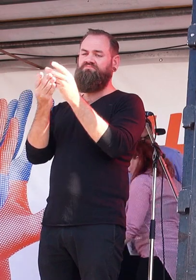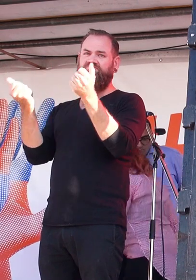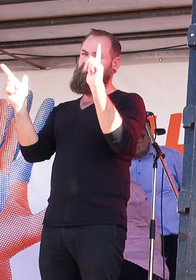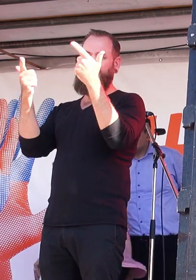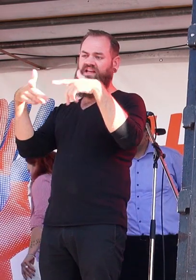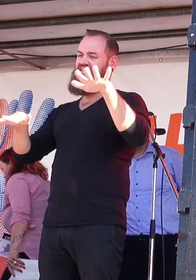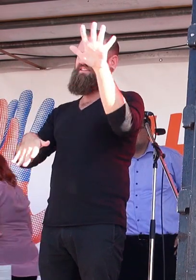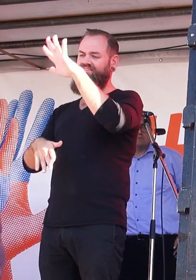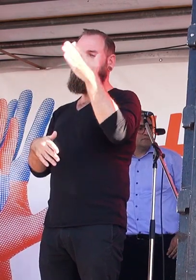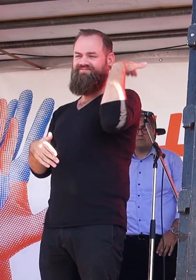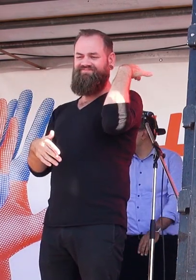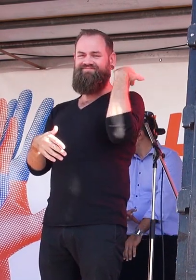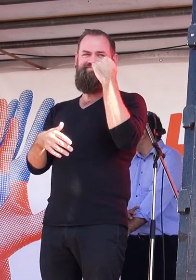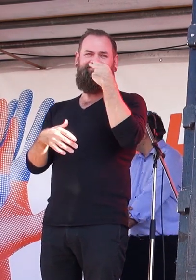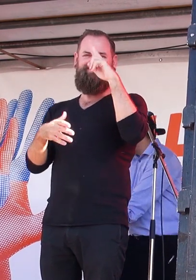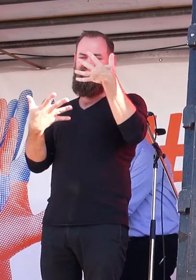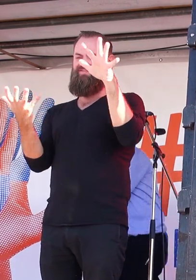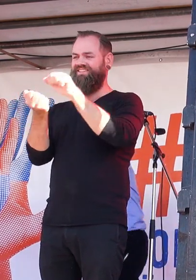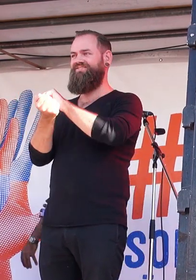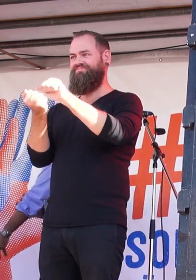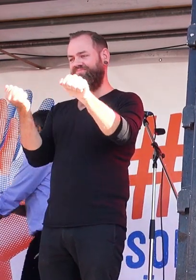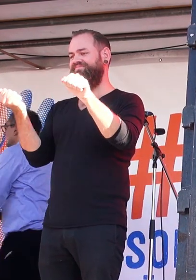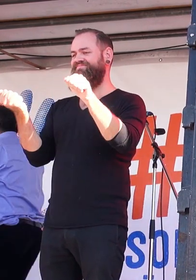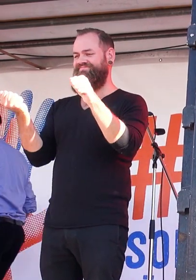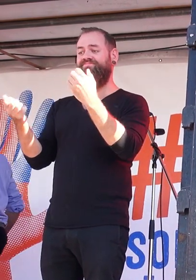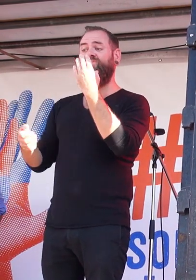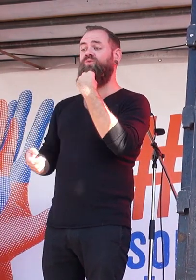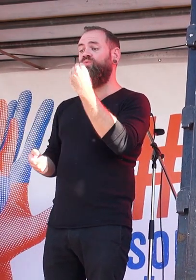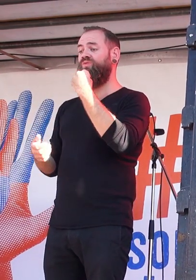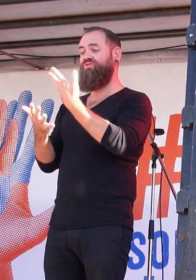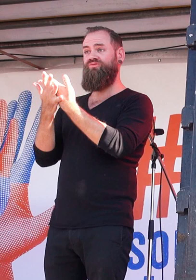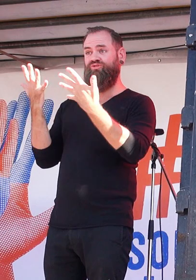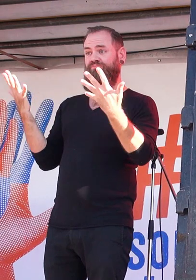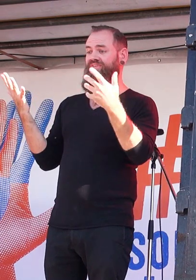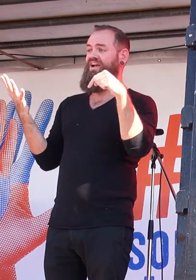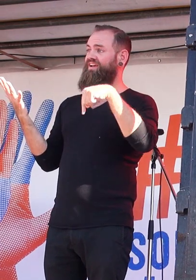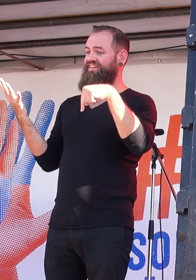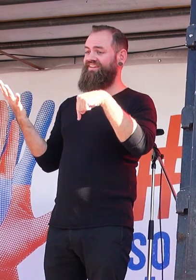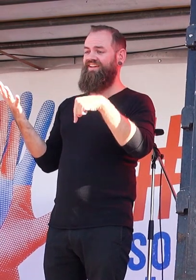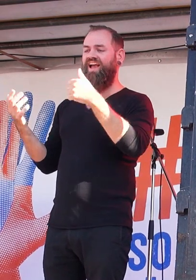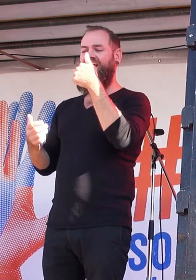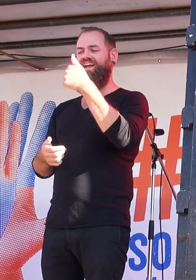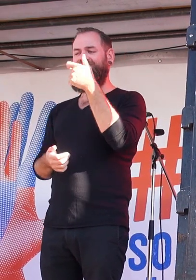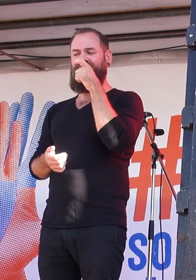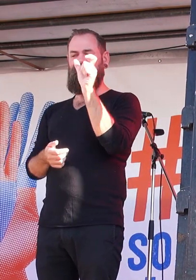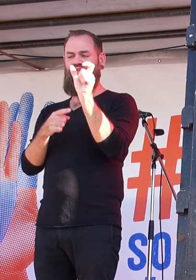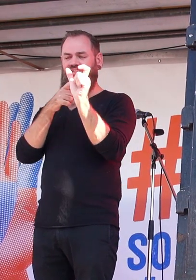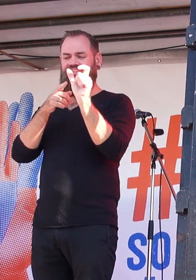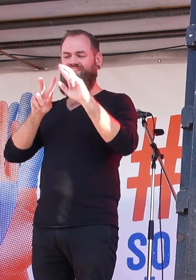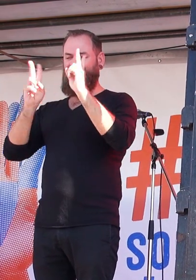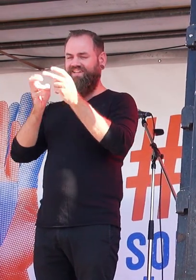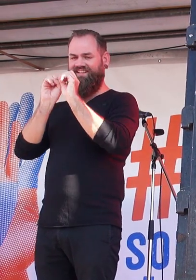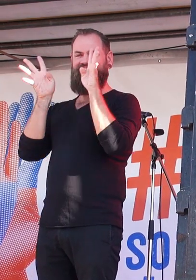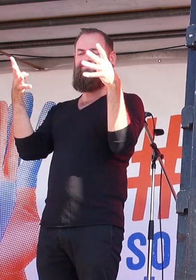ausgerottet. Aber die jiddische Sprache hat der Welt ein Wort geschenkt, das ich sehr schätze und das ihr wohl